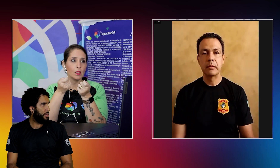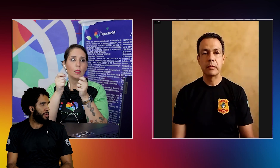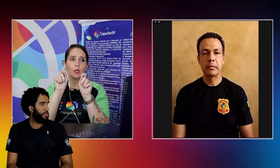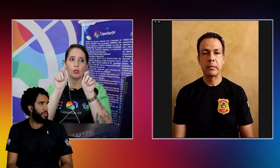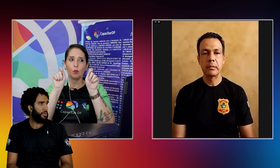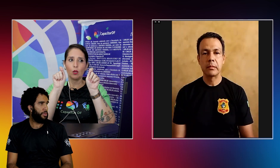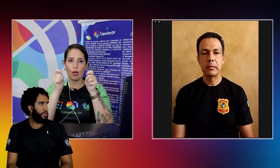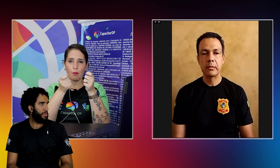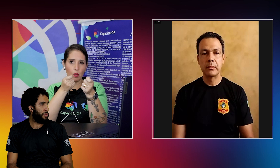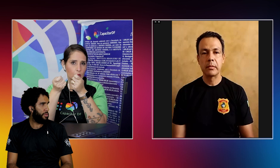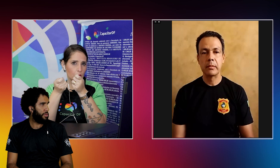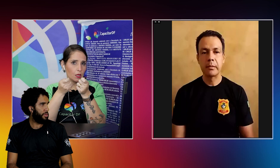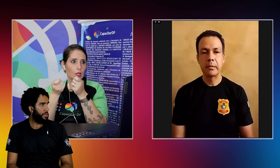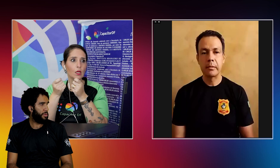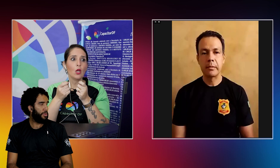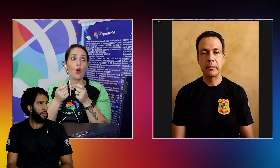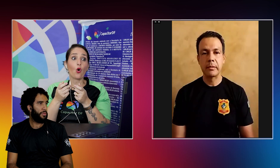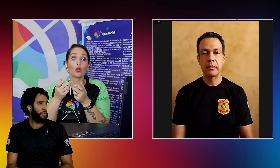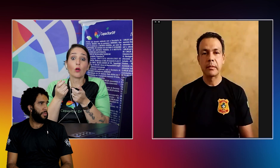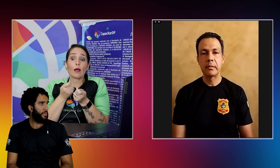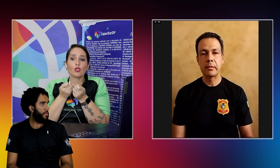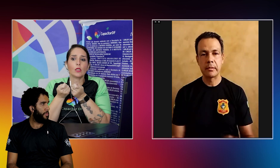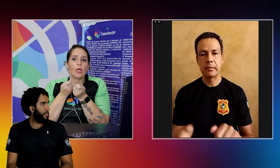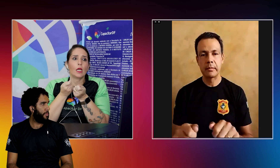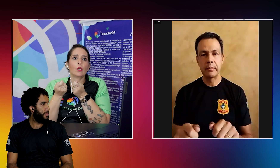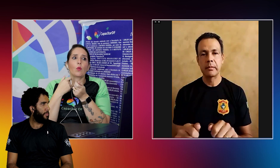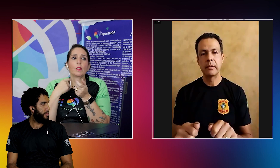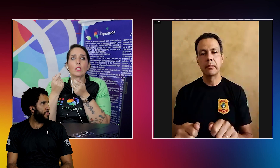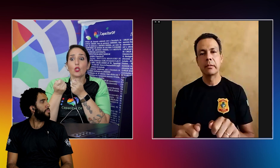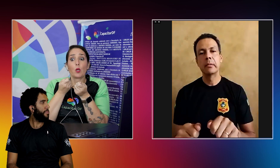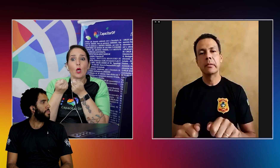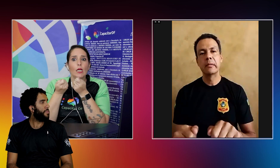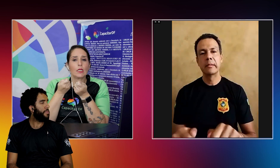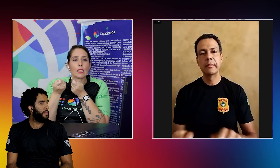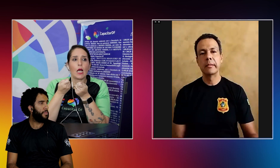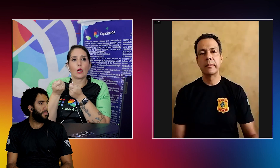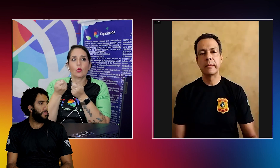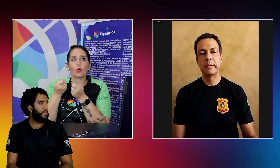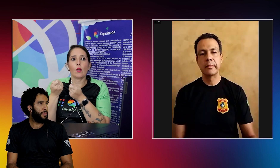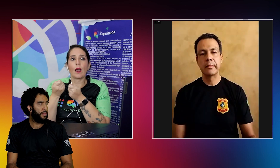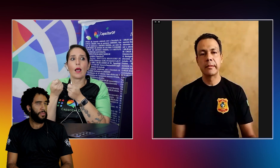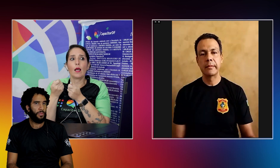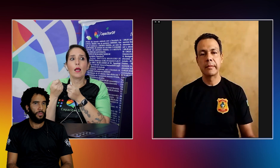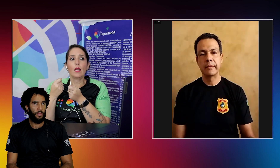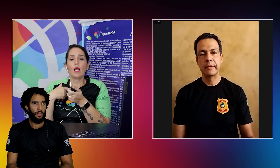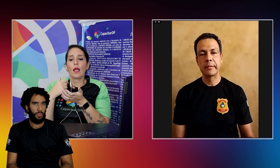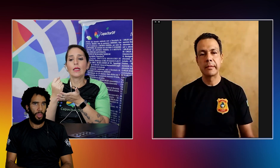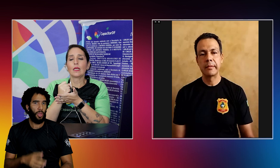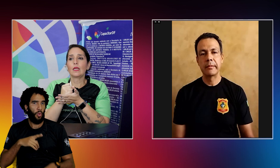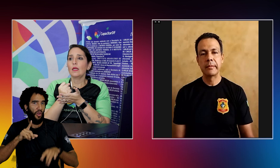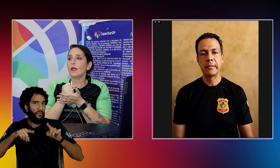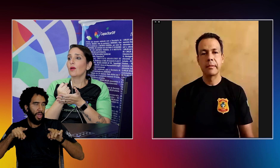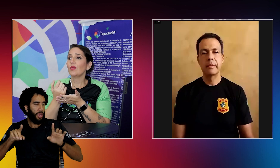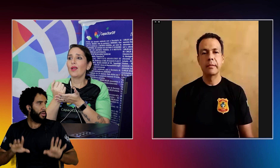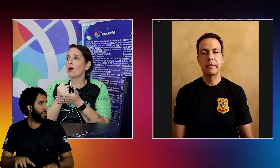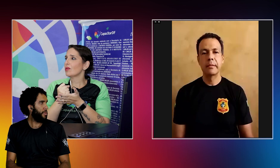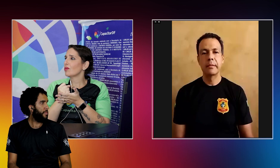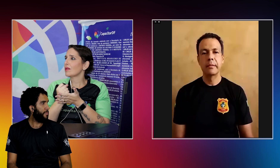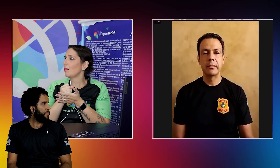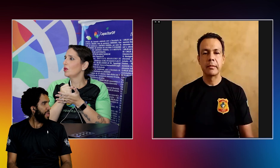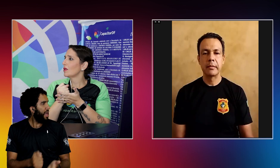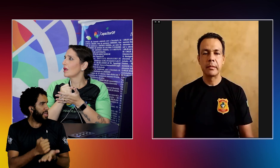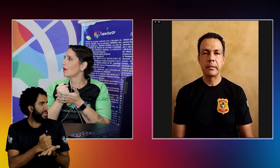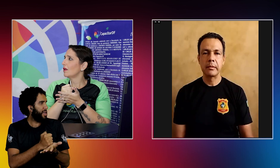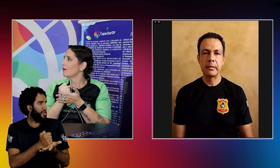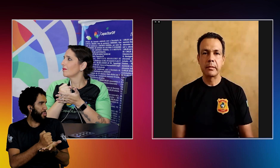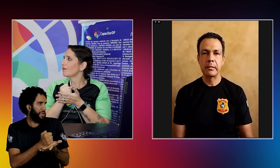pessoa, tipo a mão assim, controlar o dinheiro, eu preciso me organizar, controlar. Esse aqui, eu nem gosto de